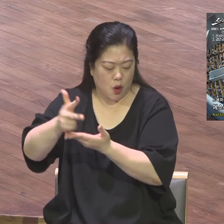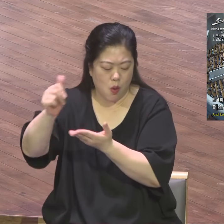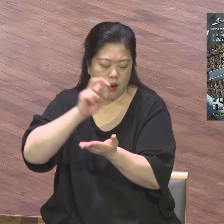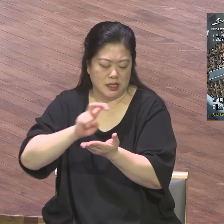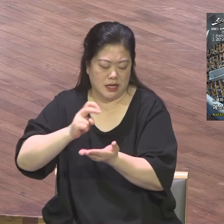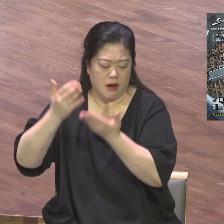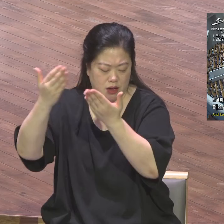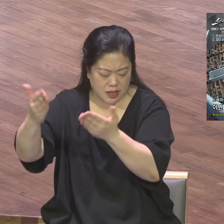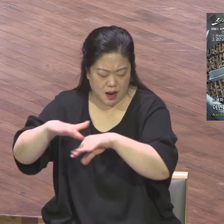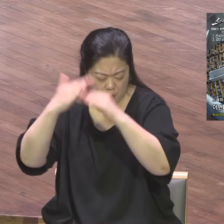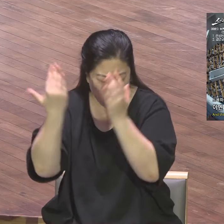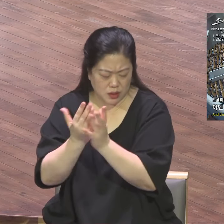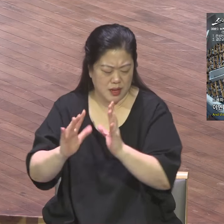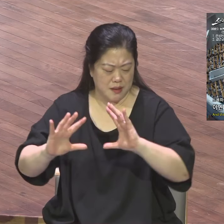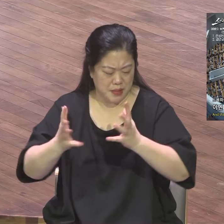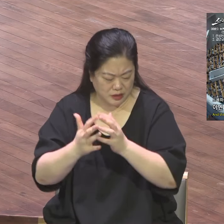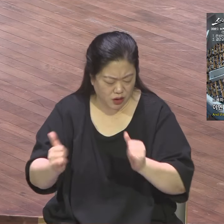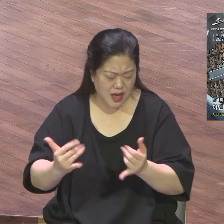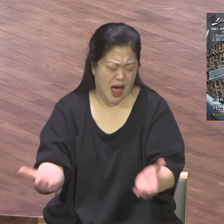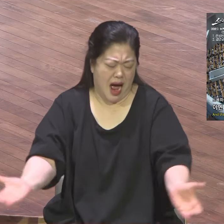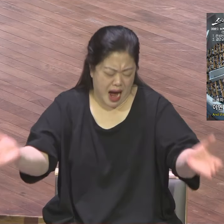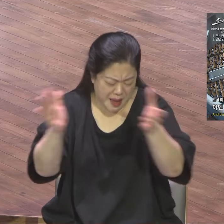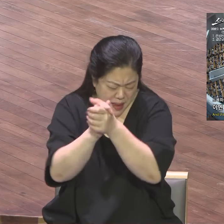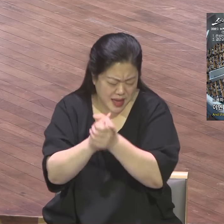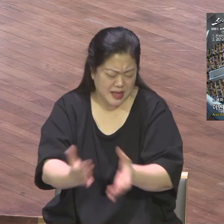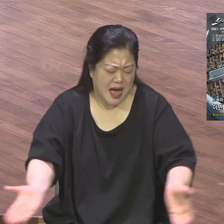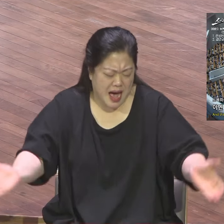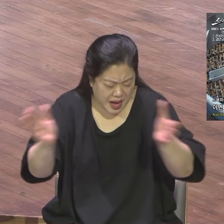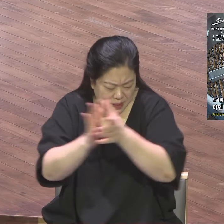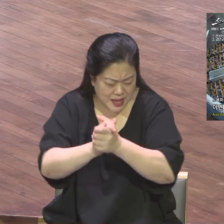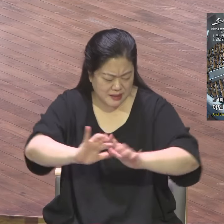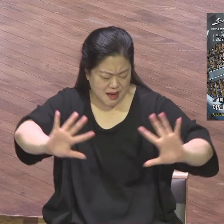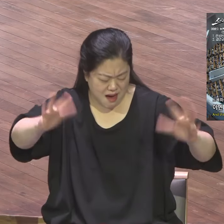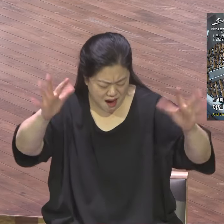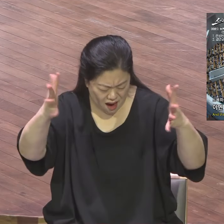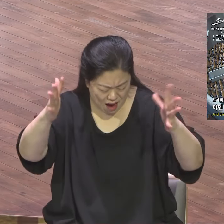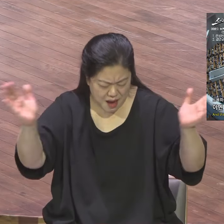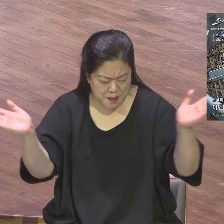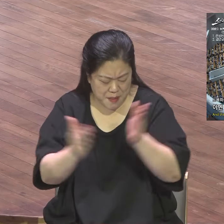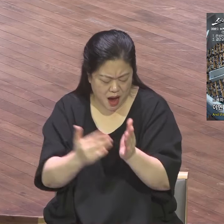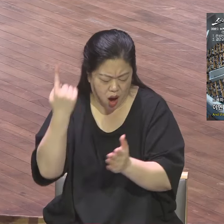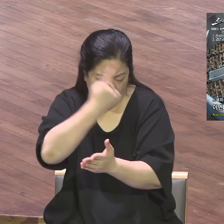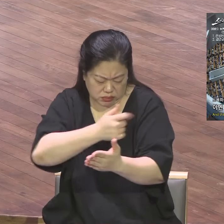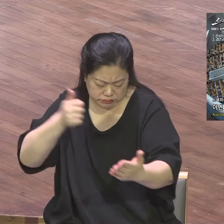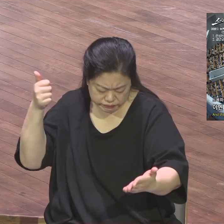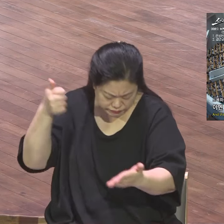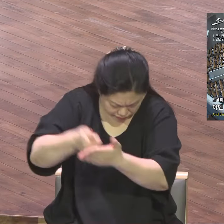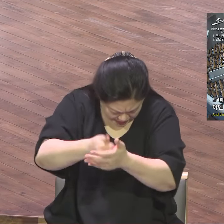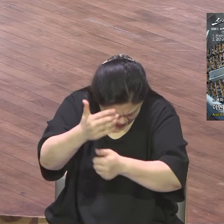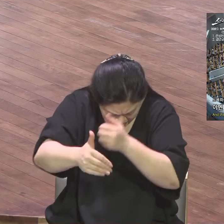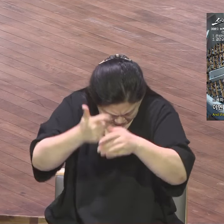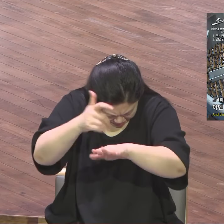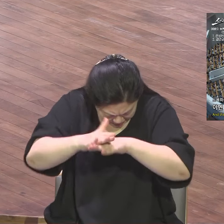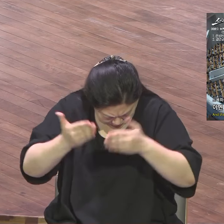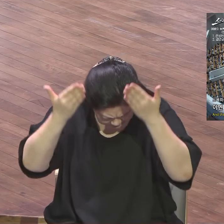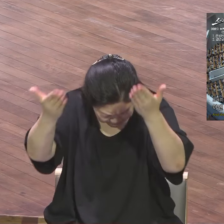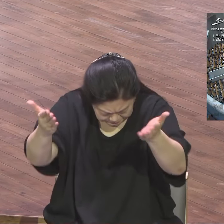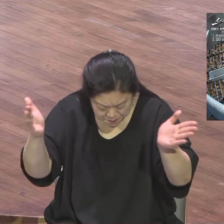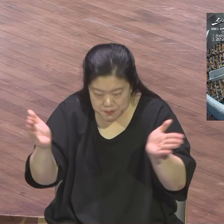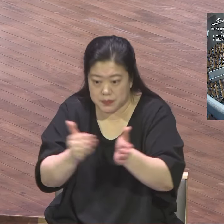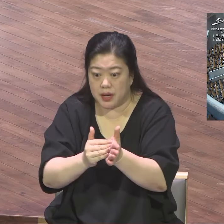모든 백성이 손을 들고 아멘 응답하고 몸을 굽혀 얼굴을 땅에 대고 여호와께 경배하였느니라.